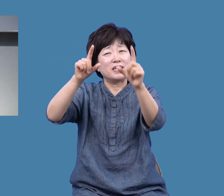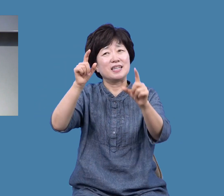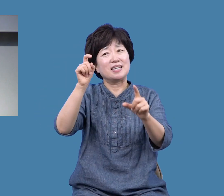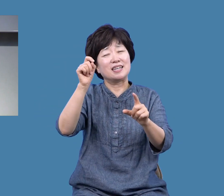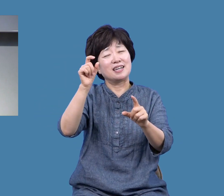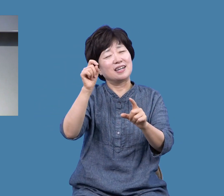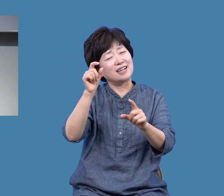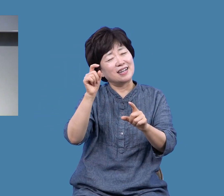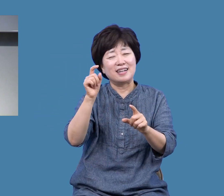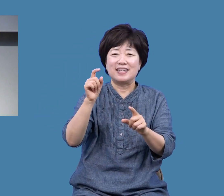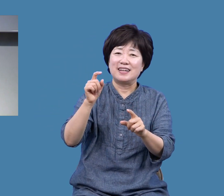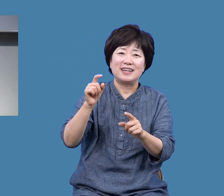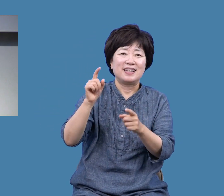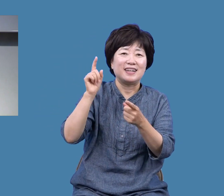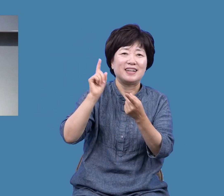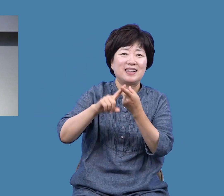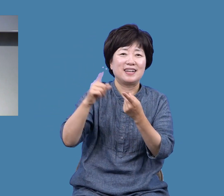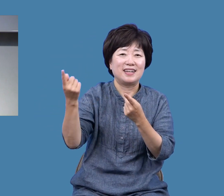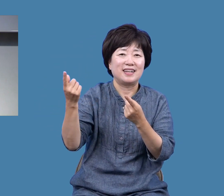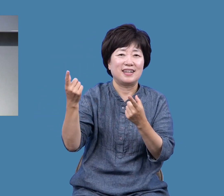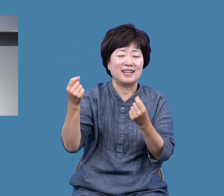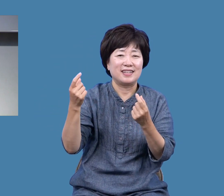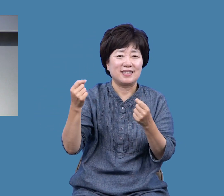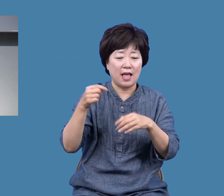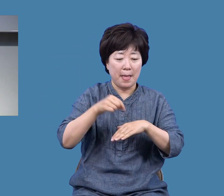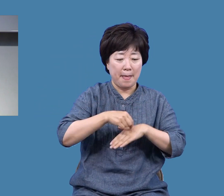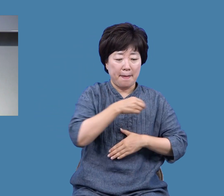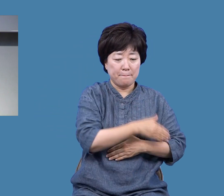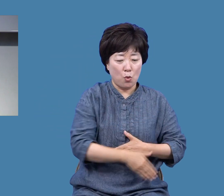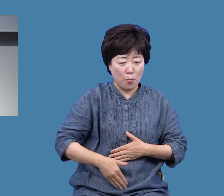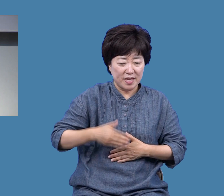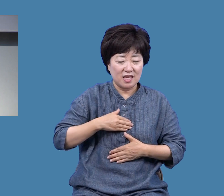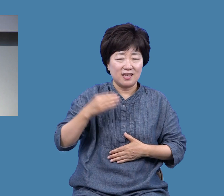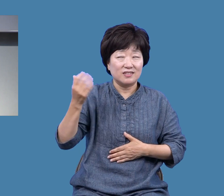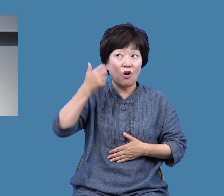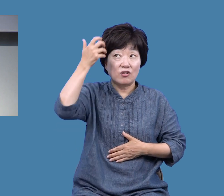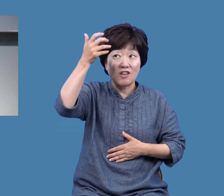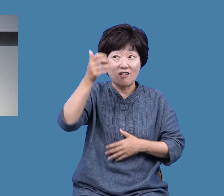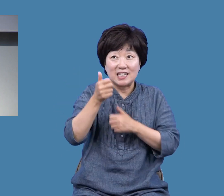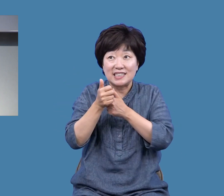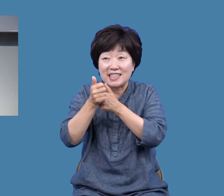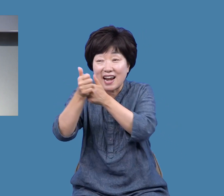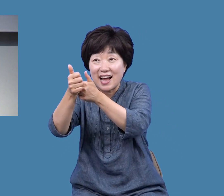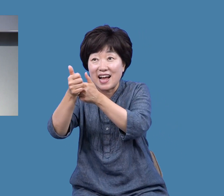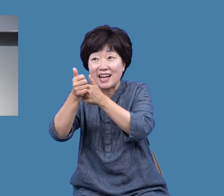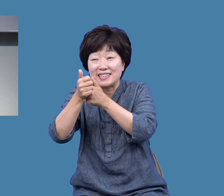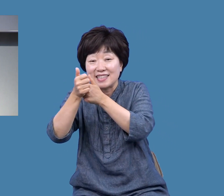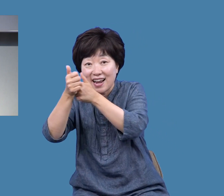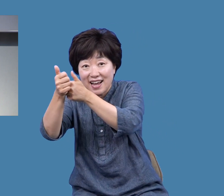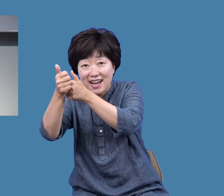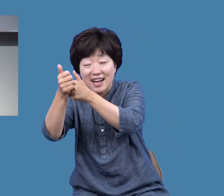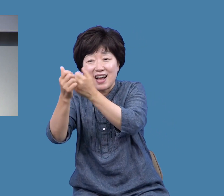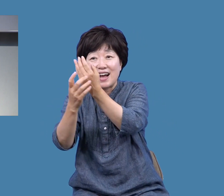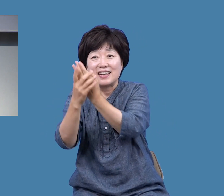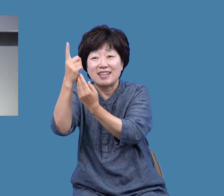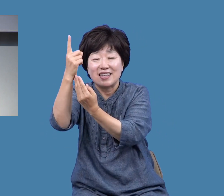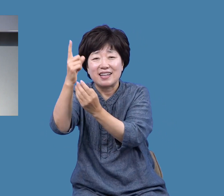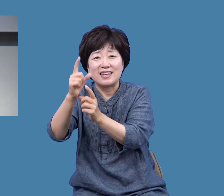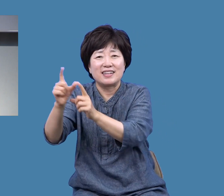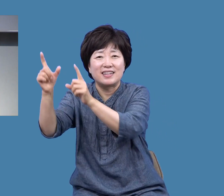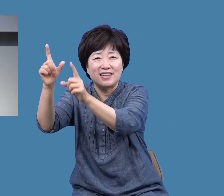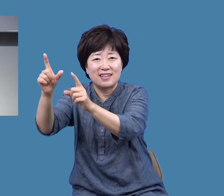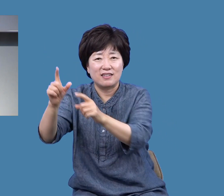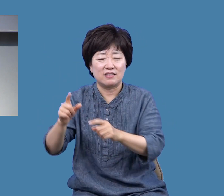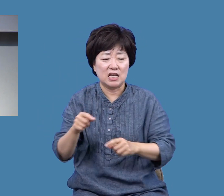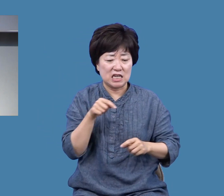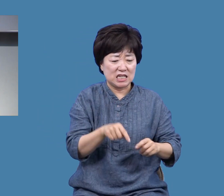성령을 따라왔느냐 하는 것과 밀접하게 연결되어 있다는 거예요. 그래서 이 땅을 살아가는 동안 완전한 구원에